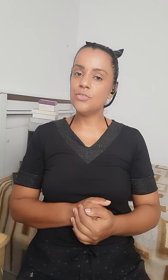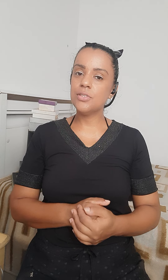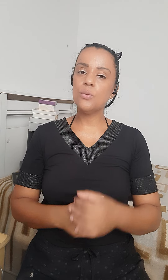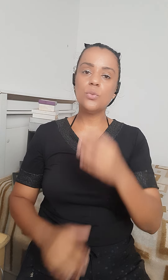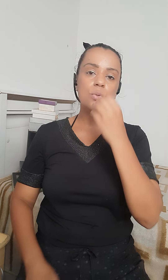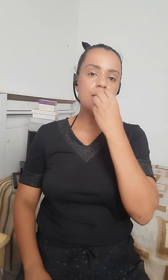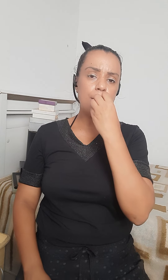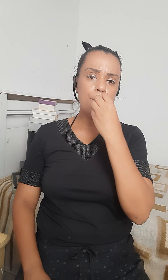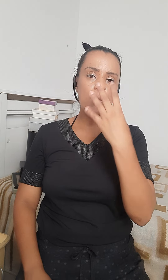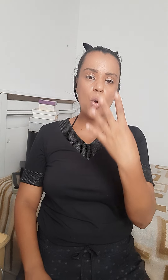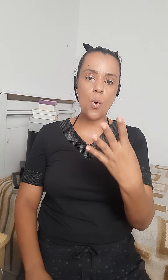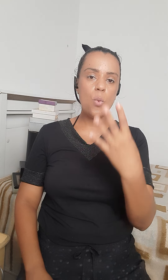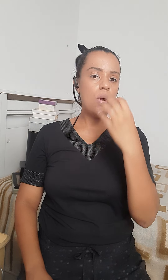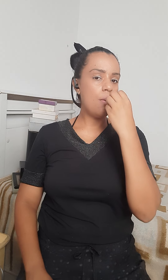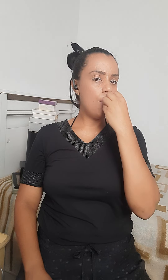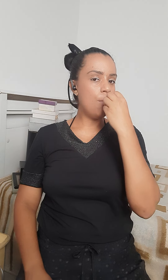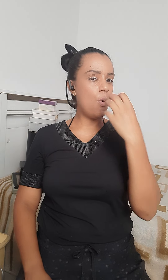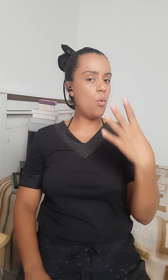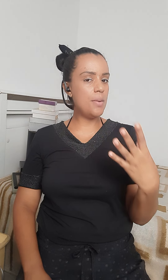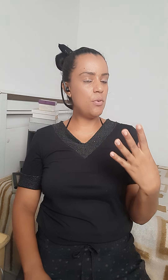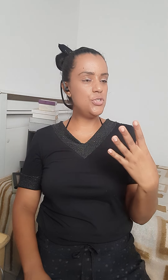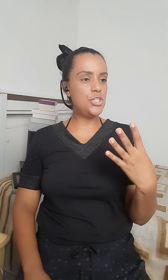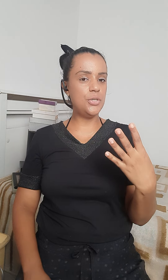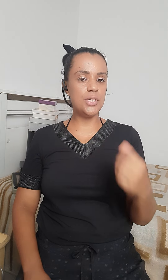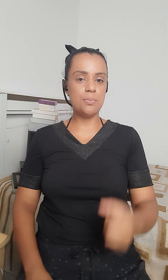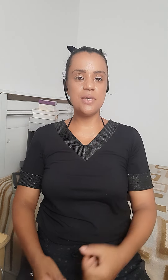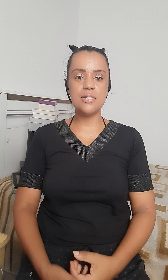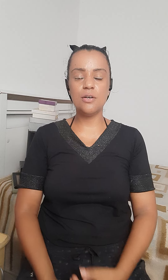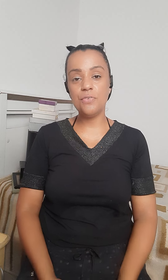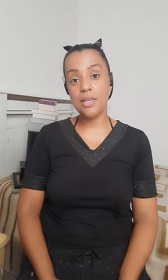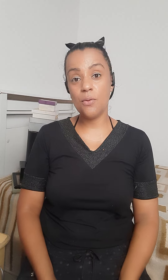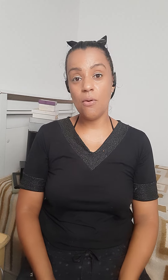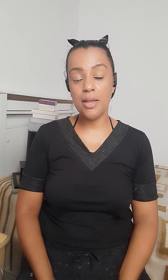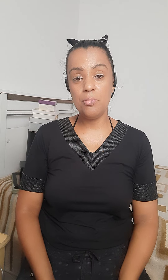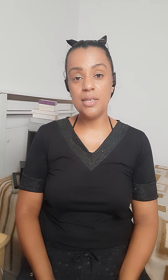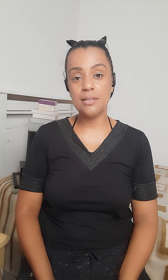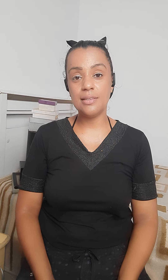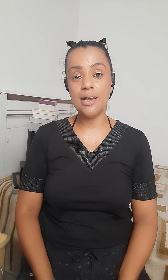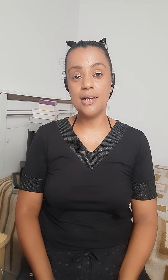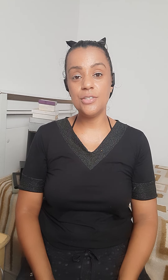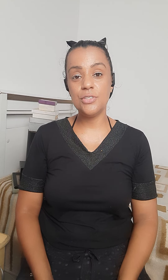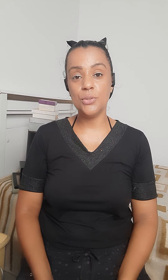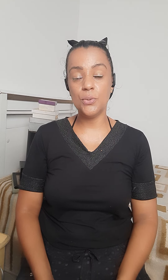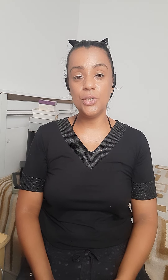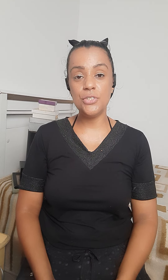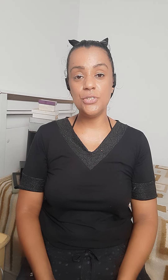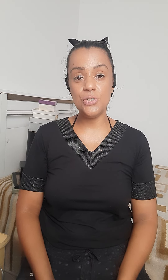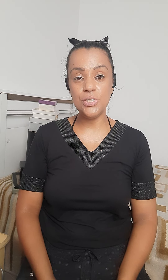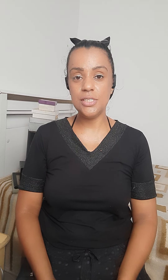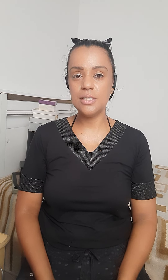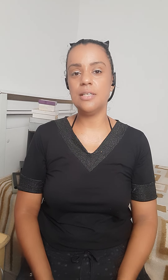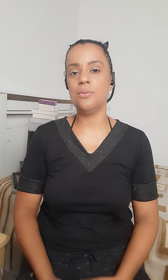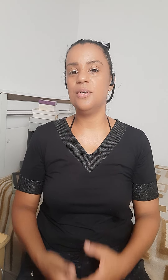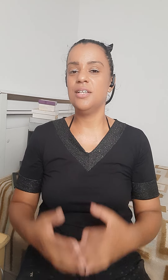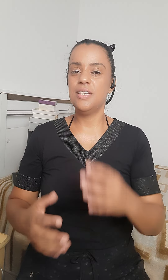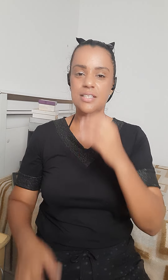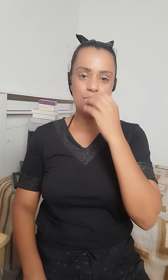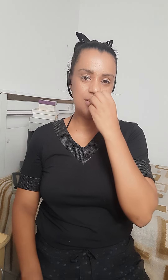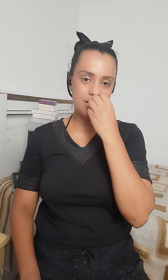Então, tudo que é bom, boa, montinho, né? Porque senão fica igual caipira. Tarde, noite, dia, não. Então, você traz